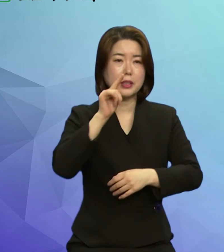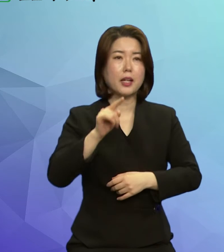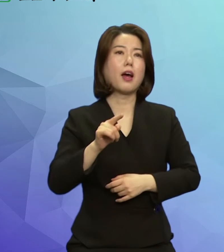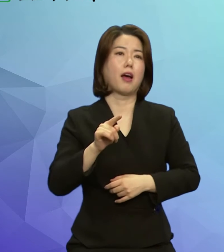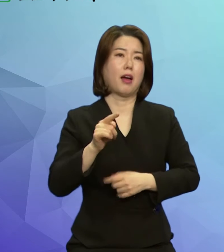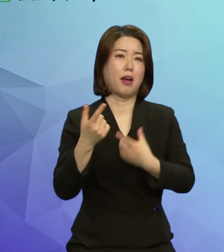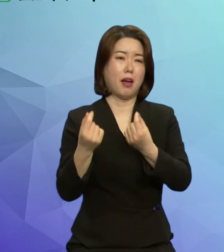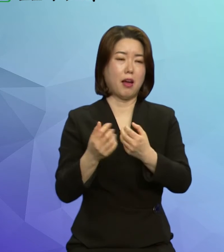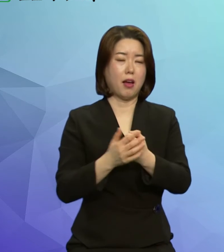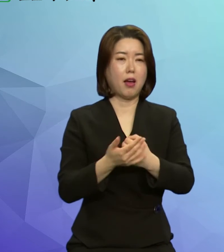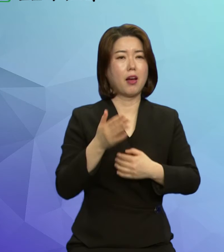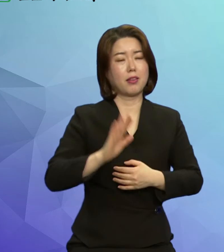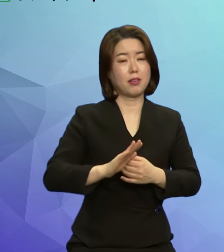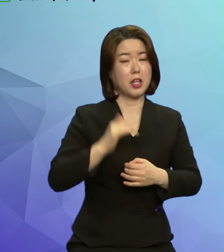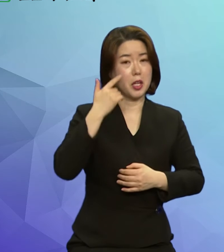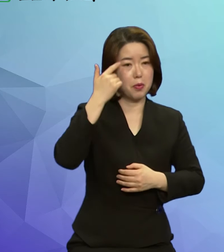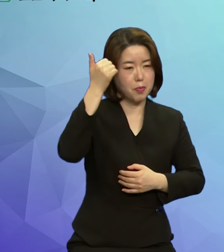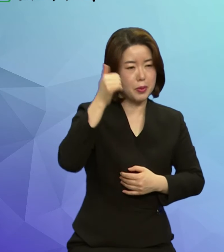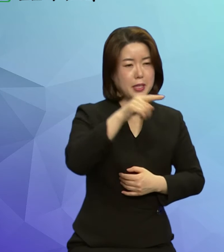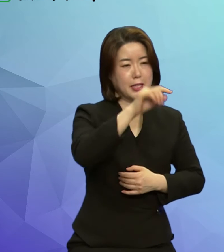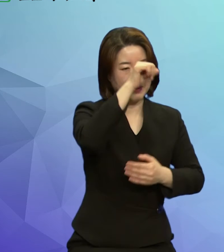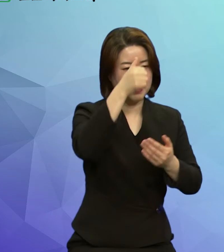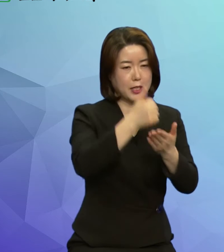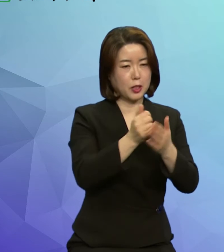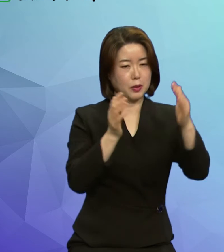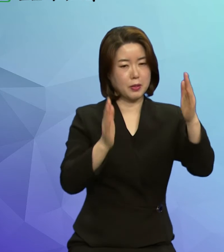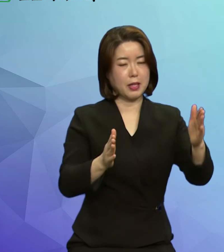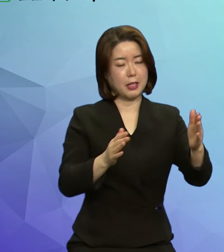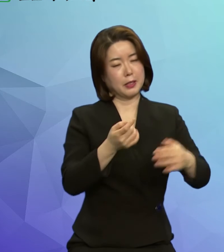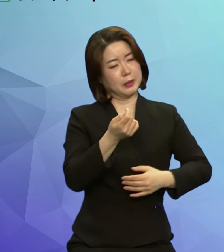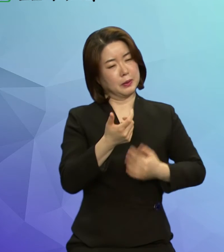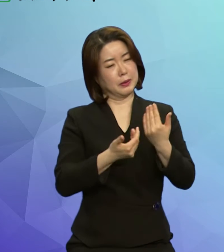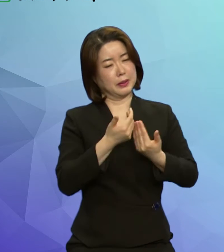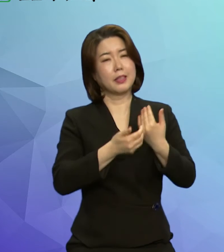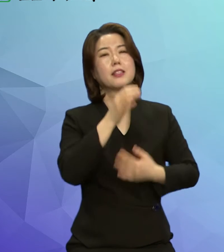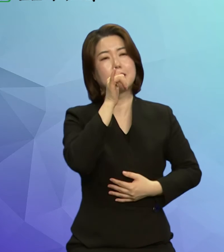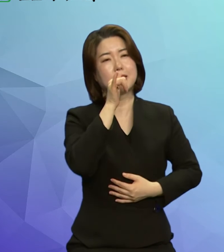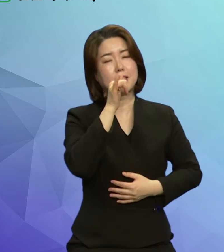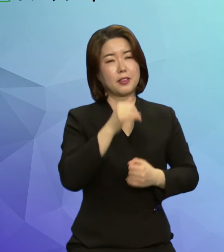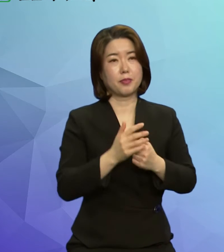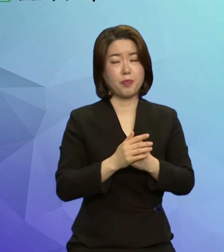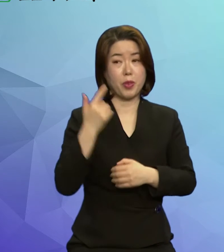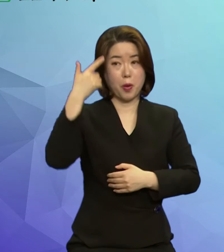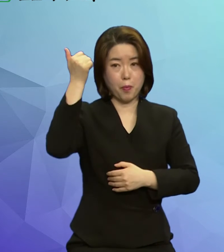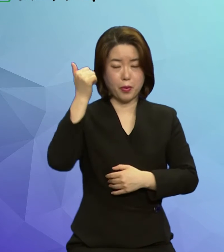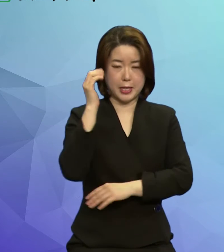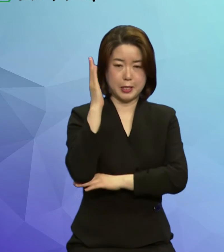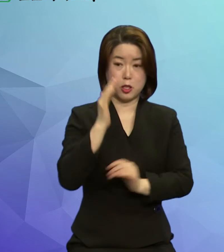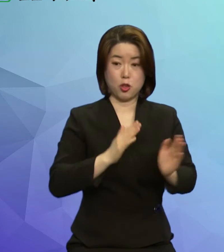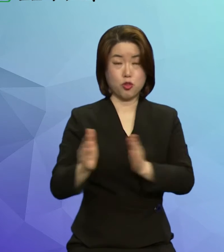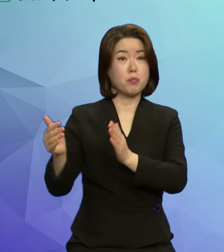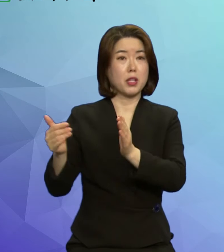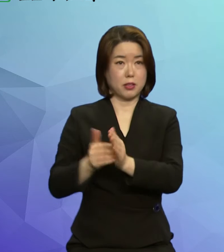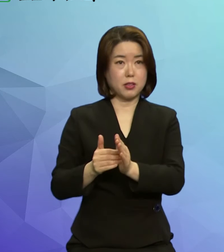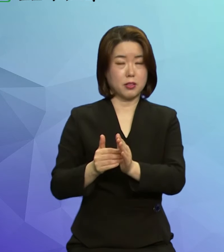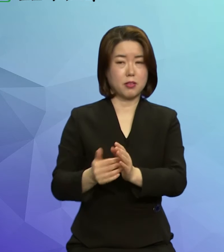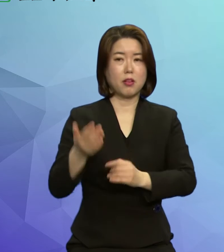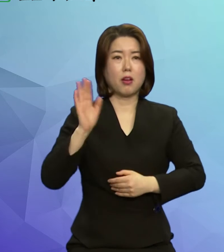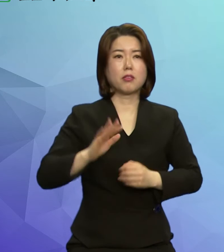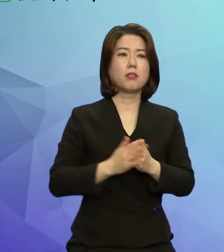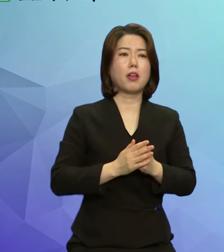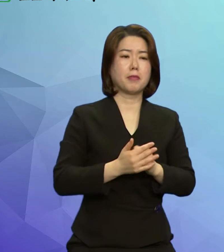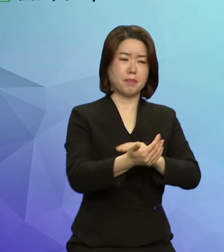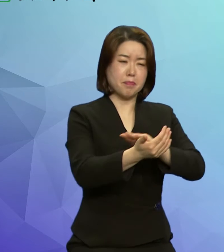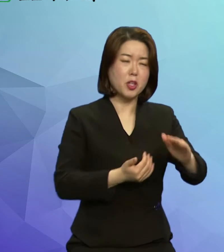장로님 사이에는 계속 불편한 관계였습니다. 목사님이 설교 준비는 했는데 장로님과